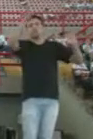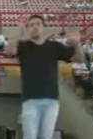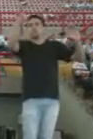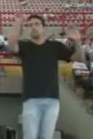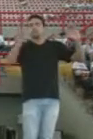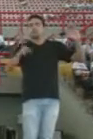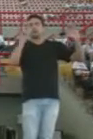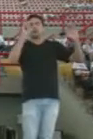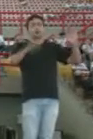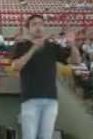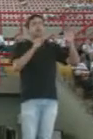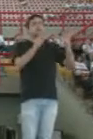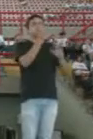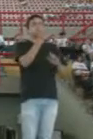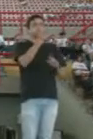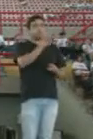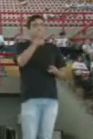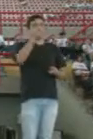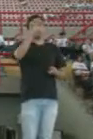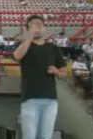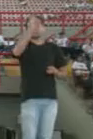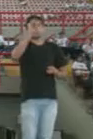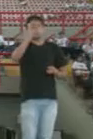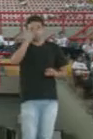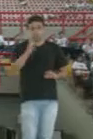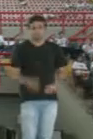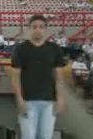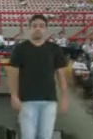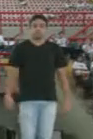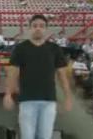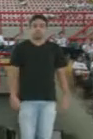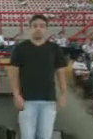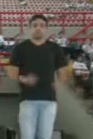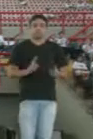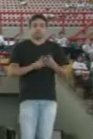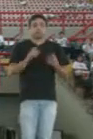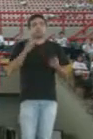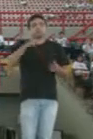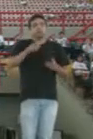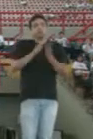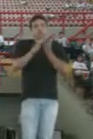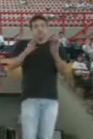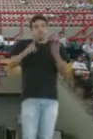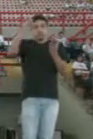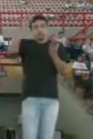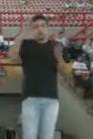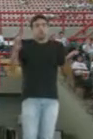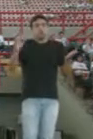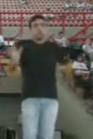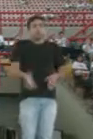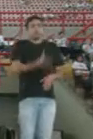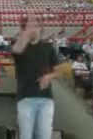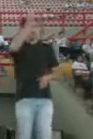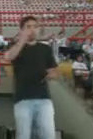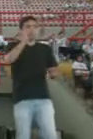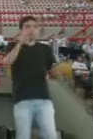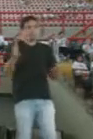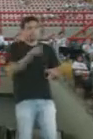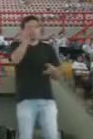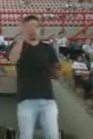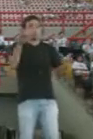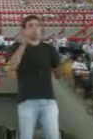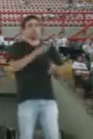confere? Se chama hipertexto, beleza. Mas vamos pegar a Bíblia de novo, é hoje o dia da salvação, né? Você já